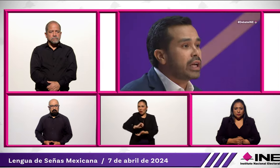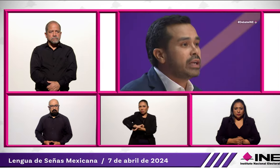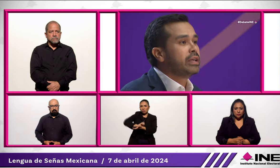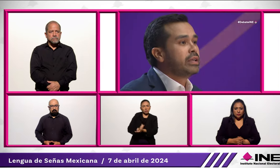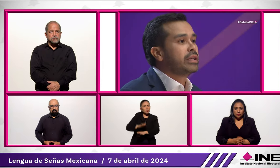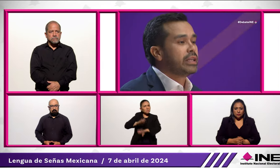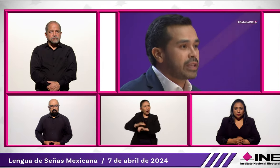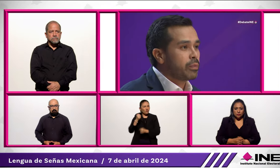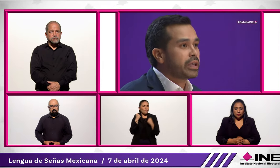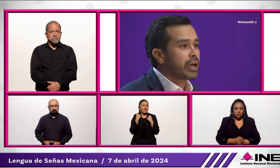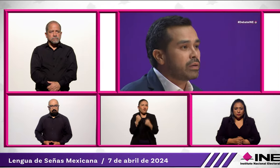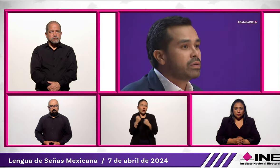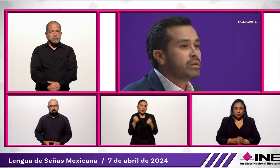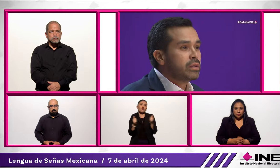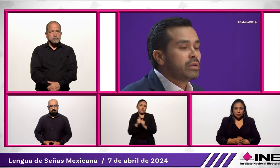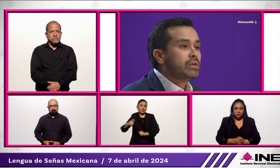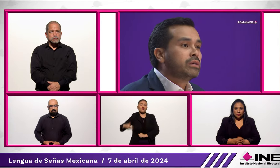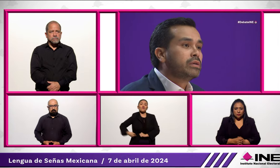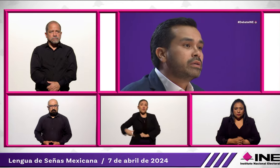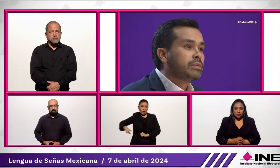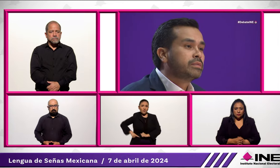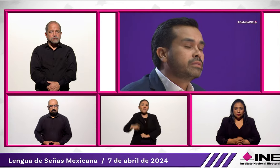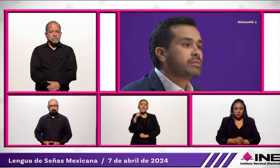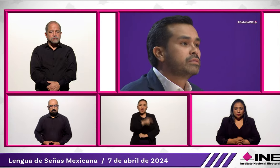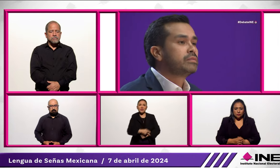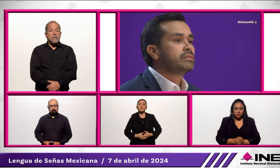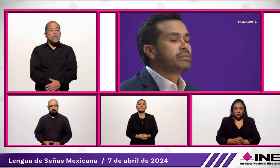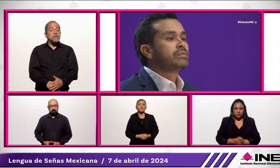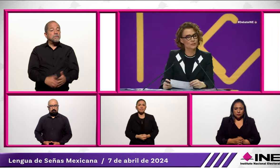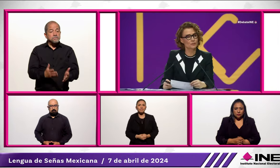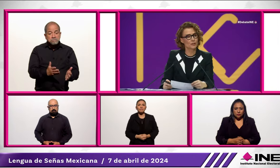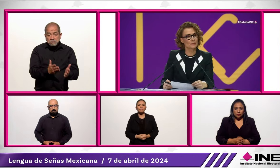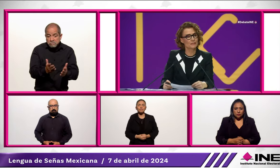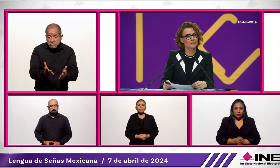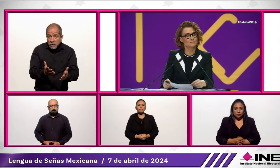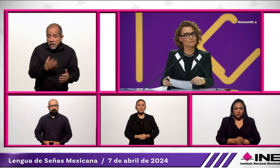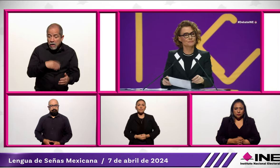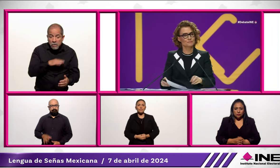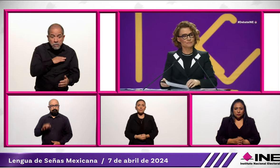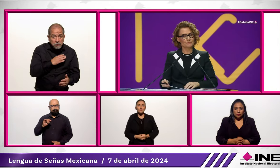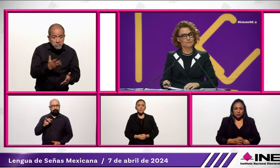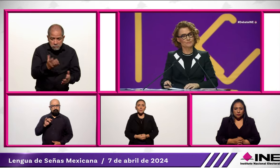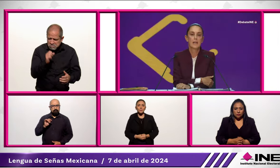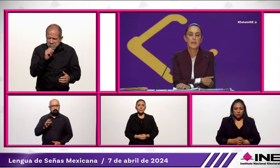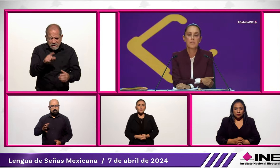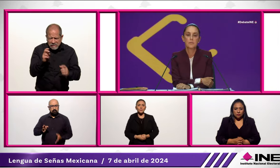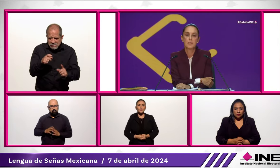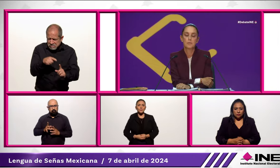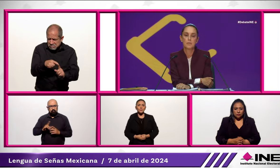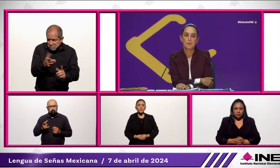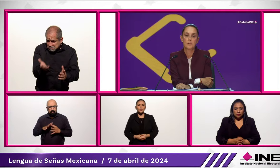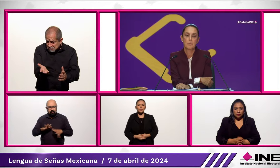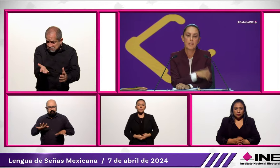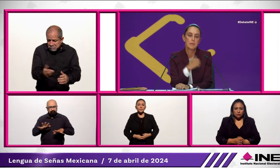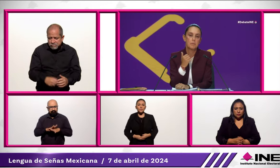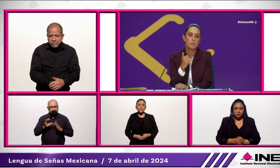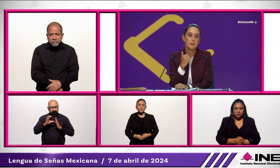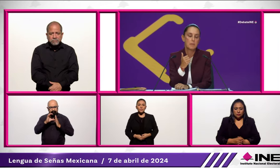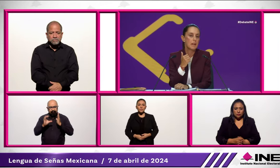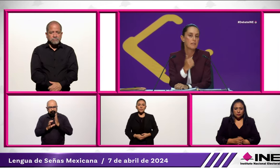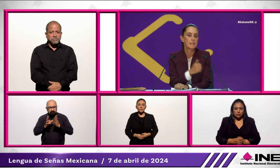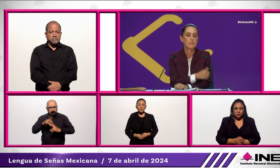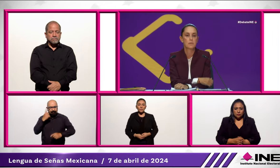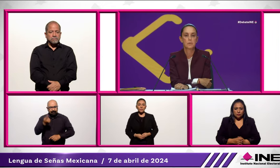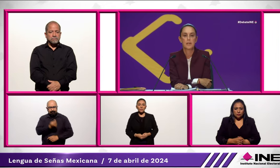discriminación brutal del Estado mexicano. Candidata Claudia Sheinbaum, sobre estos temas. Vamos a modificar la Constitución para que